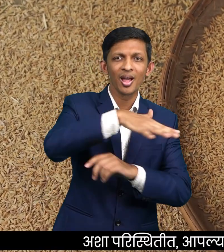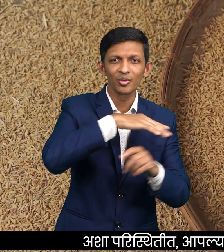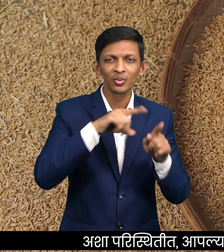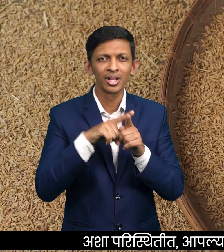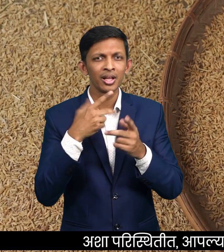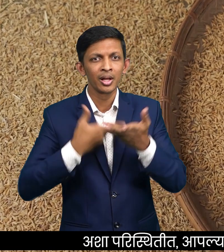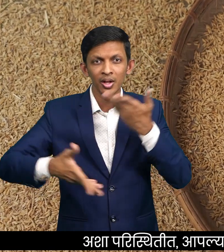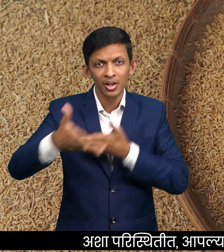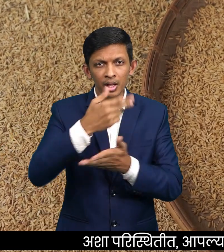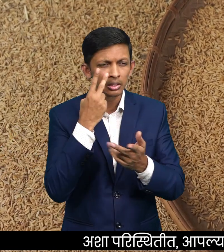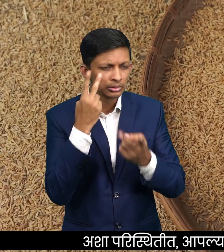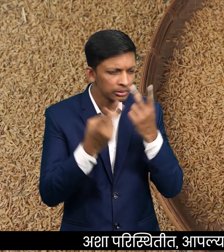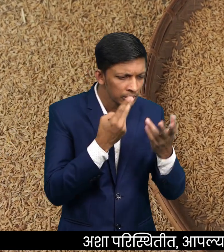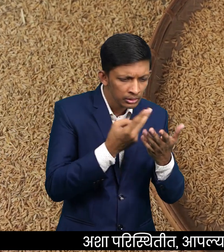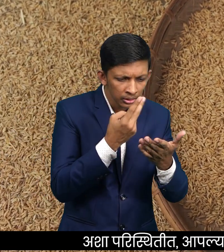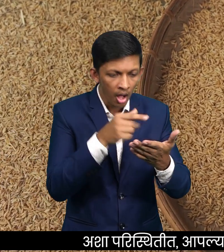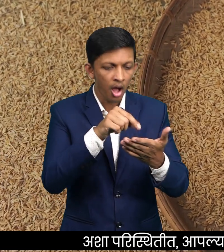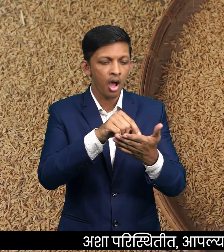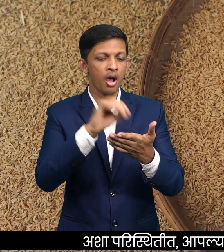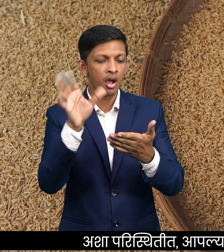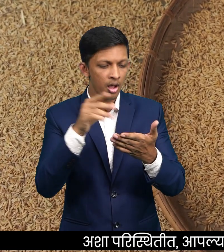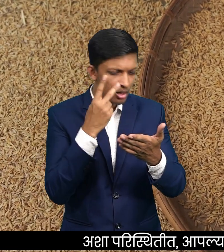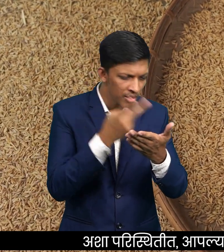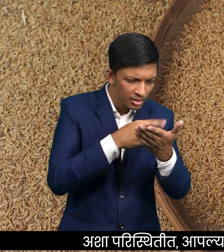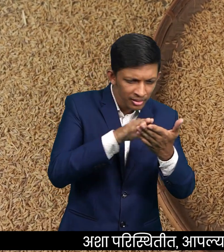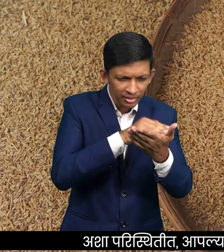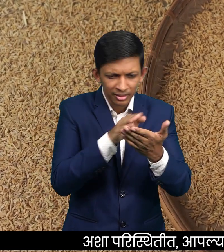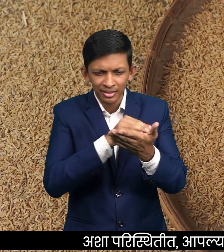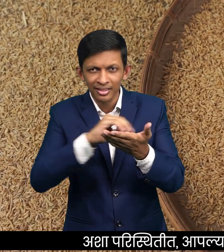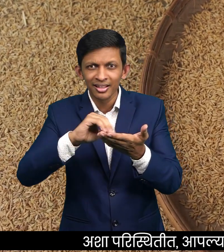अशा परिस्थितीत आपल्याला आढळते की हाताने निवडणे